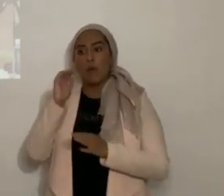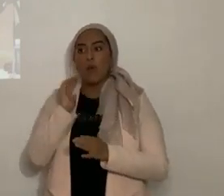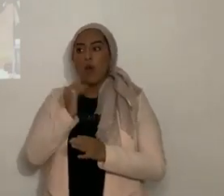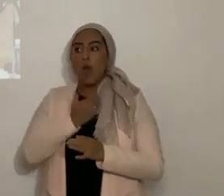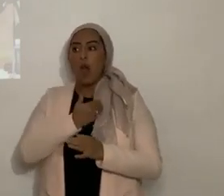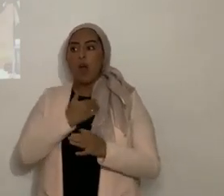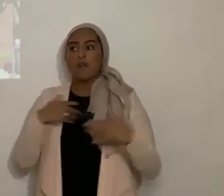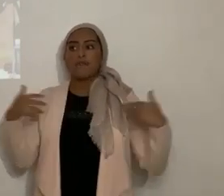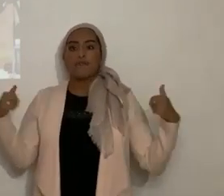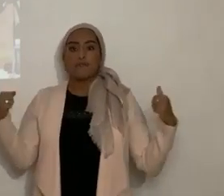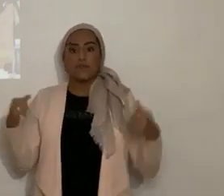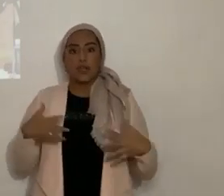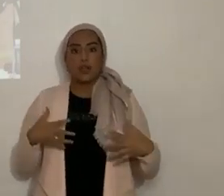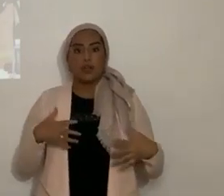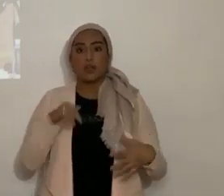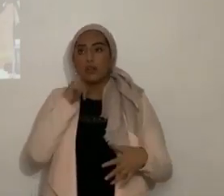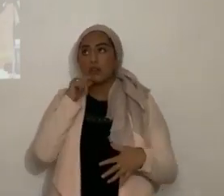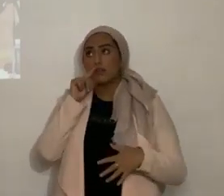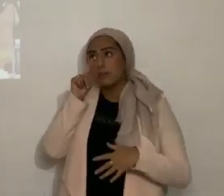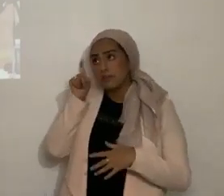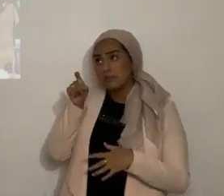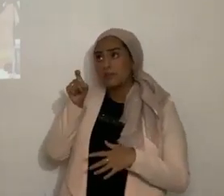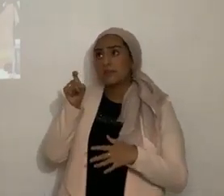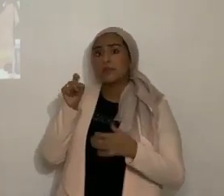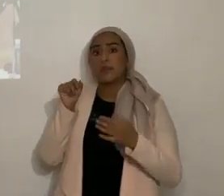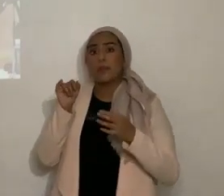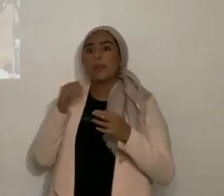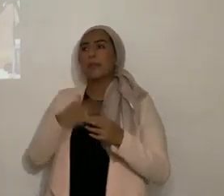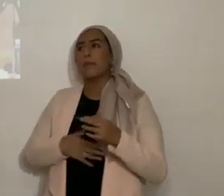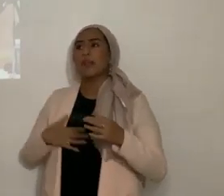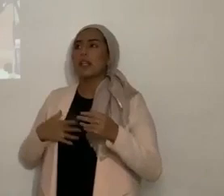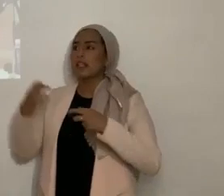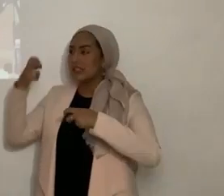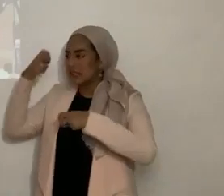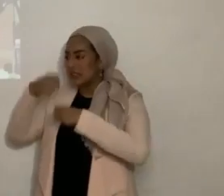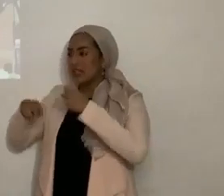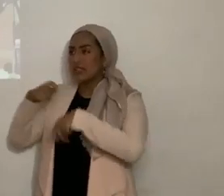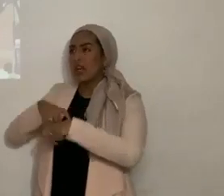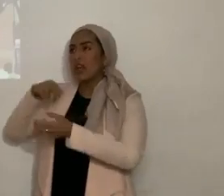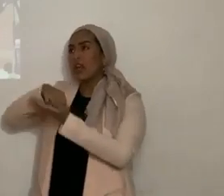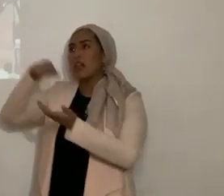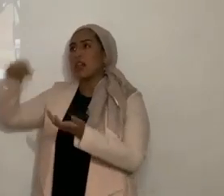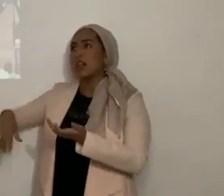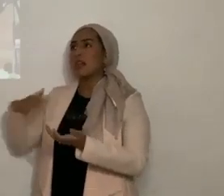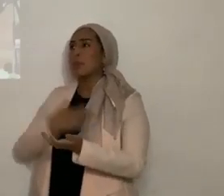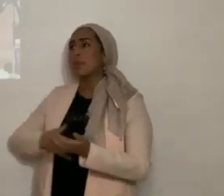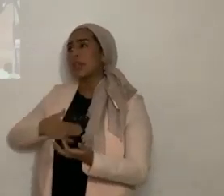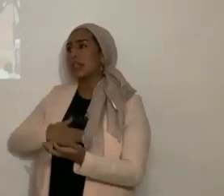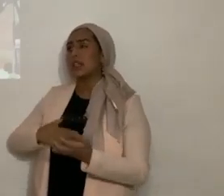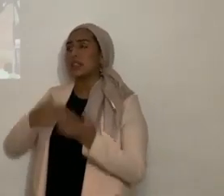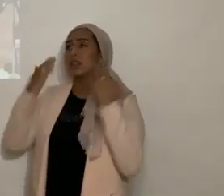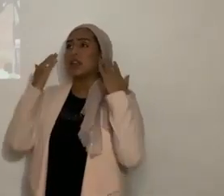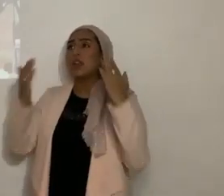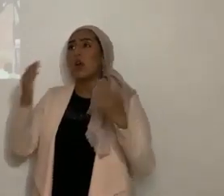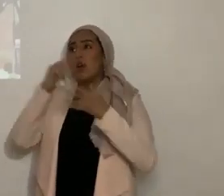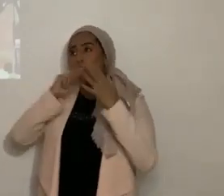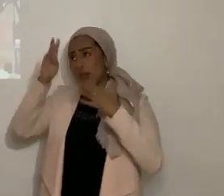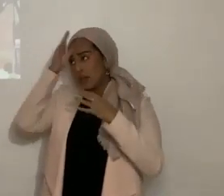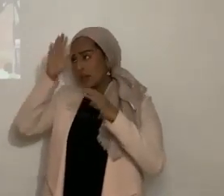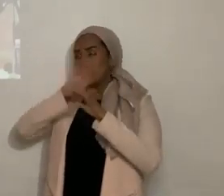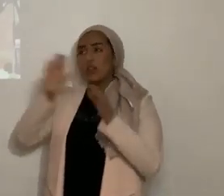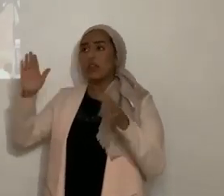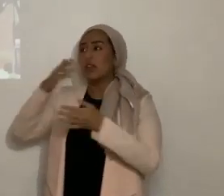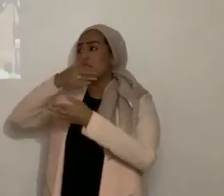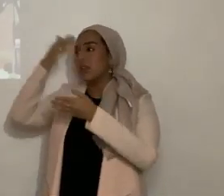miedos. No quiere que le estemos pidiéndole que ya se pase la tribulación por el miedo. Padre, por favor, Abba Yahweh, que esto ya se